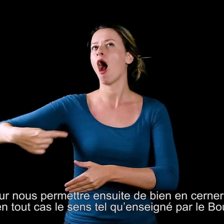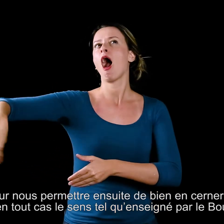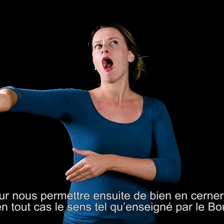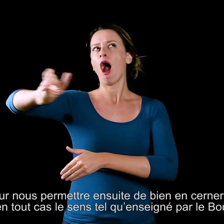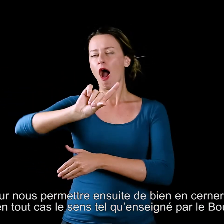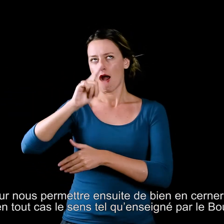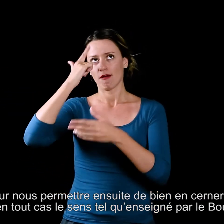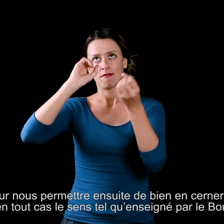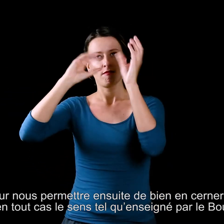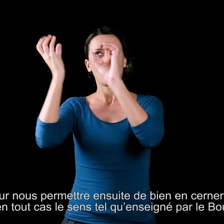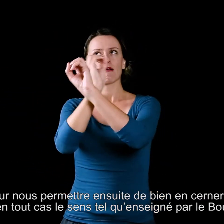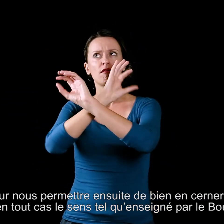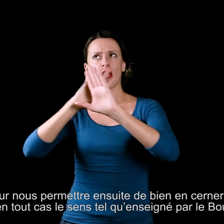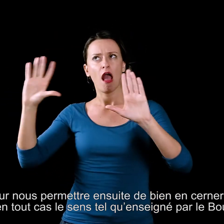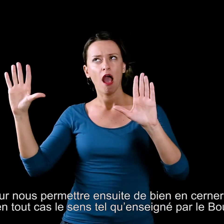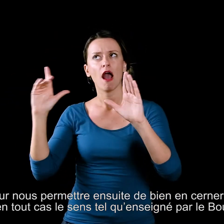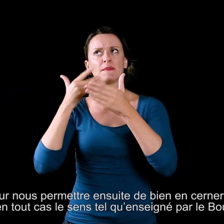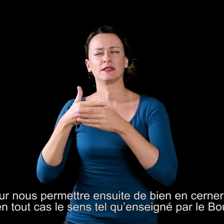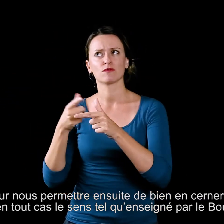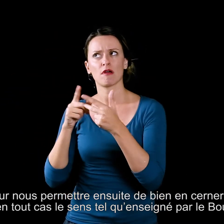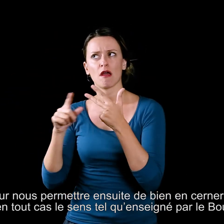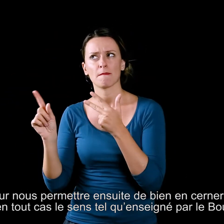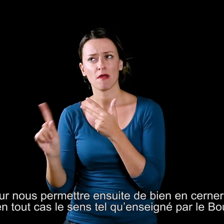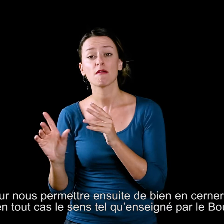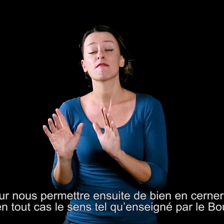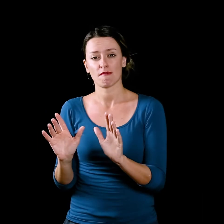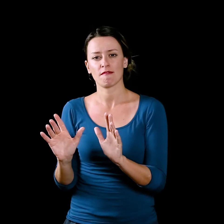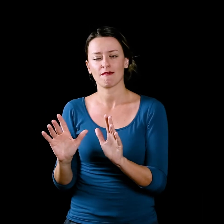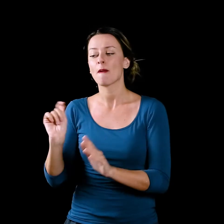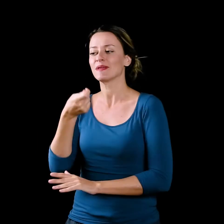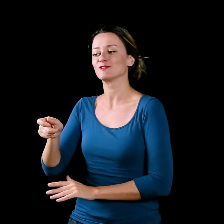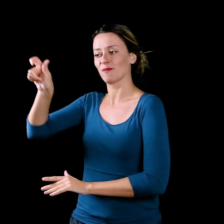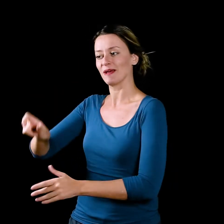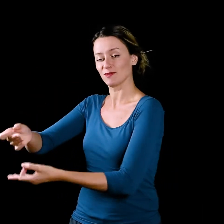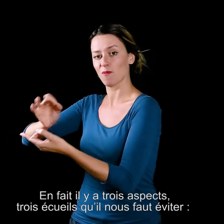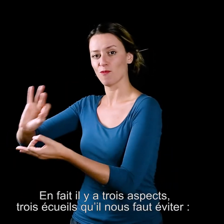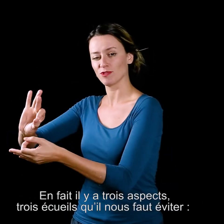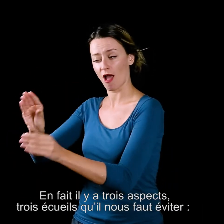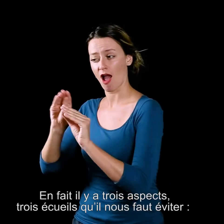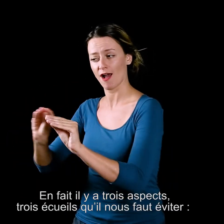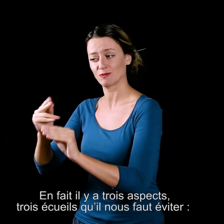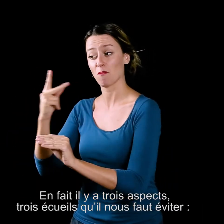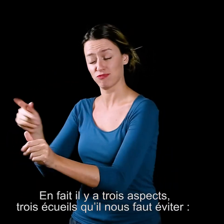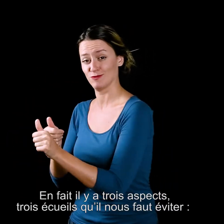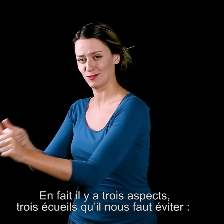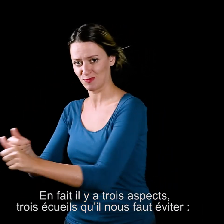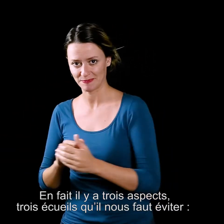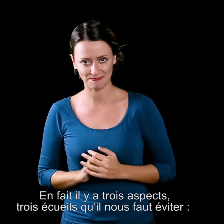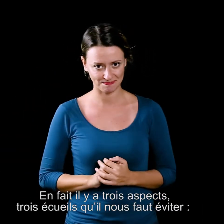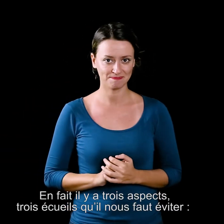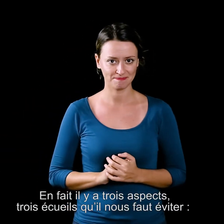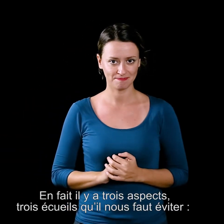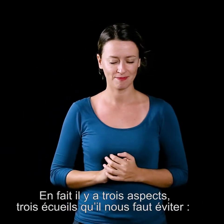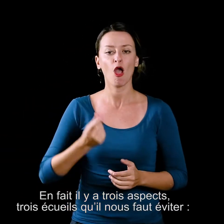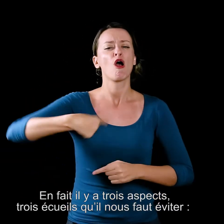en cerner le sens, en tout cas le sens tel que enseigné par le Bouddha. En fait, il y a trois aspects,